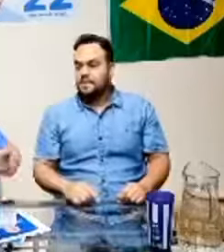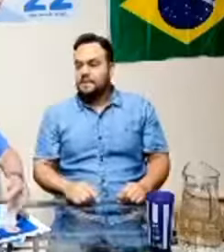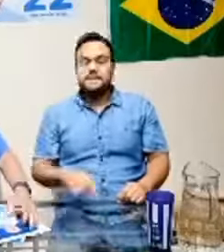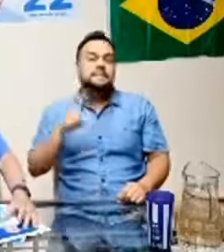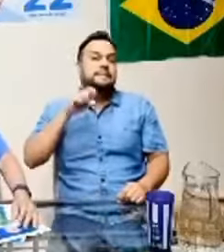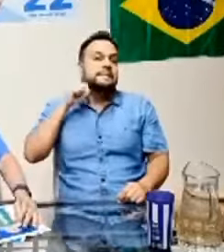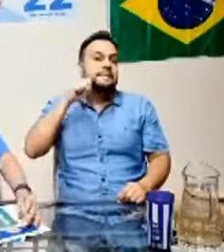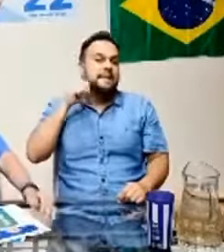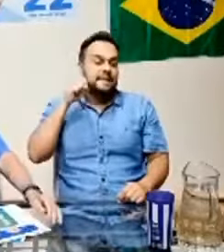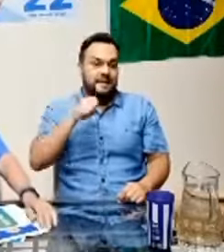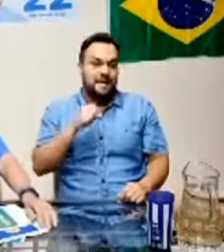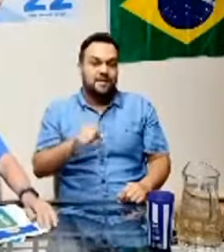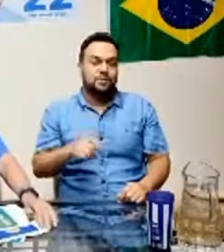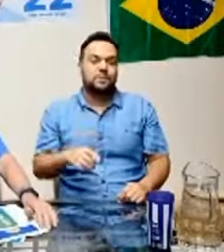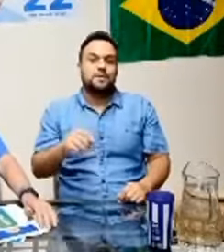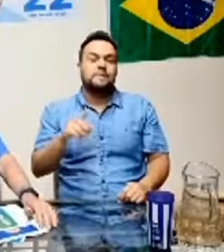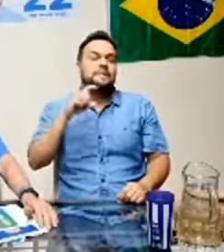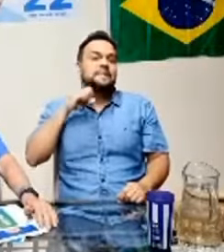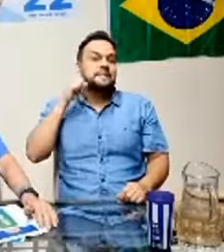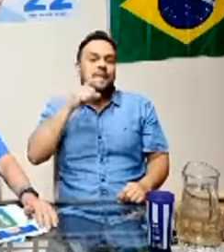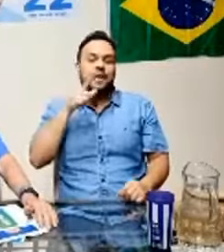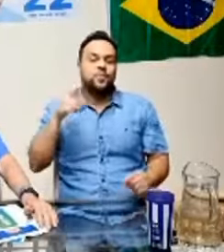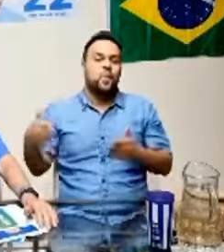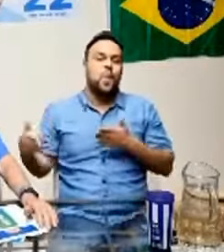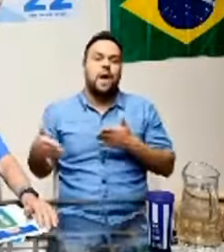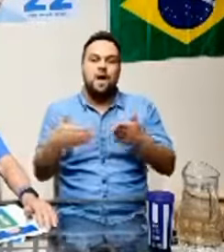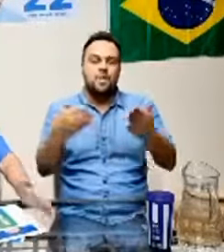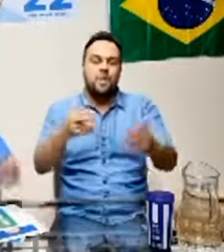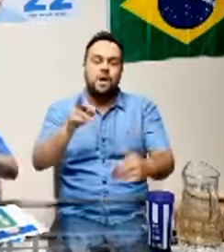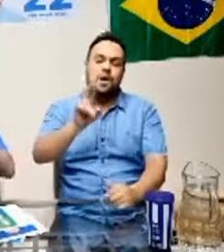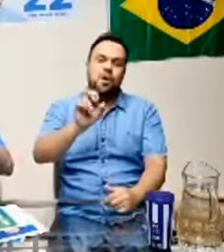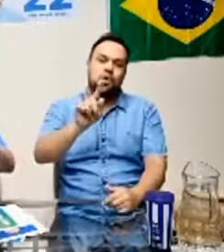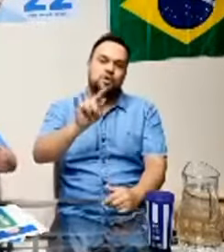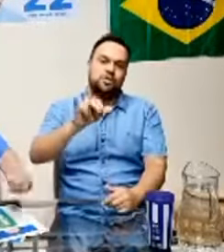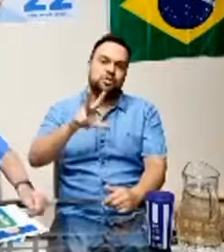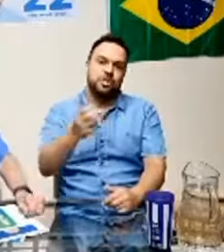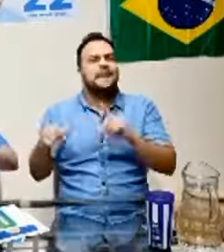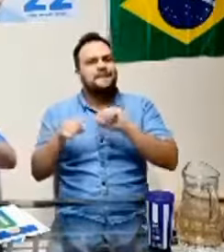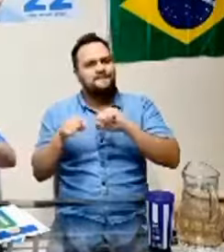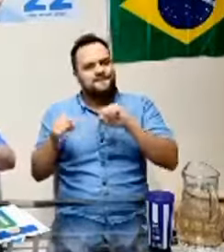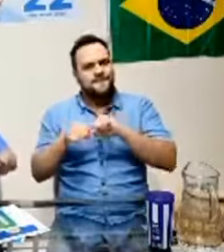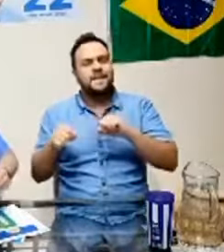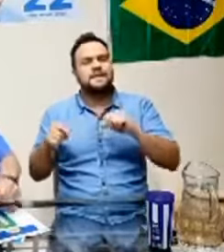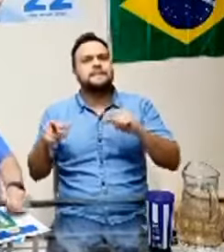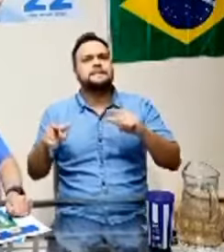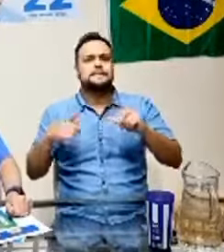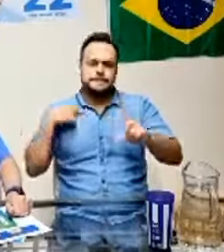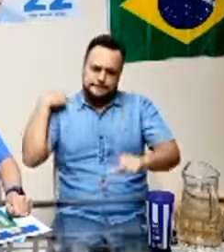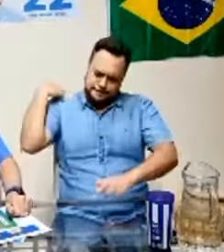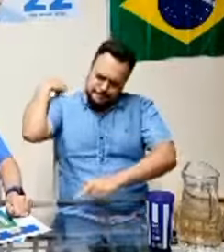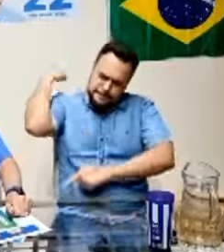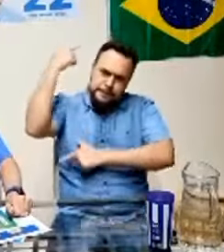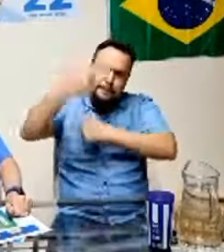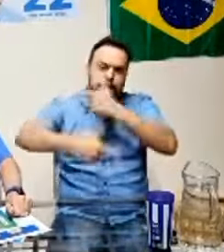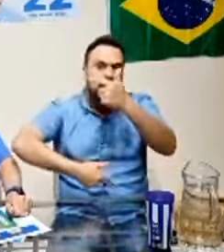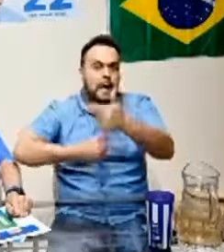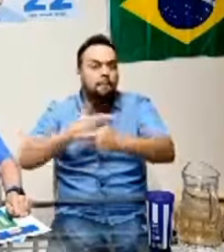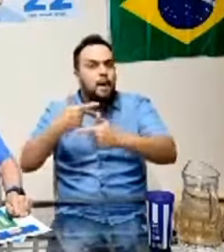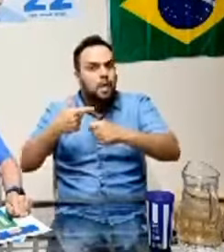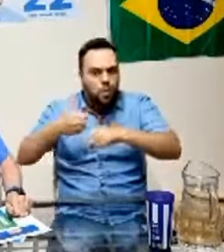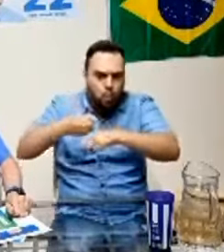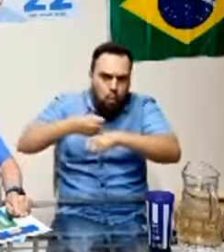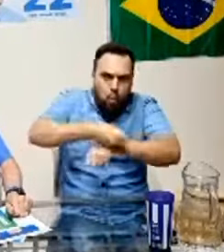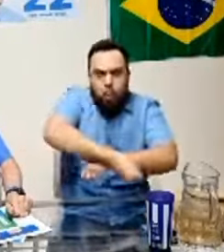e para o Senado do Rio Grande do Norte, o nosso senador das águas, é o Rogério Marinho, o homem que nesse trabalho aí para levar água para o